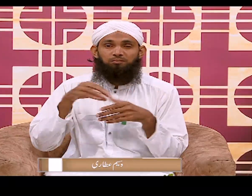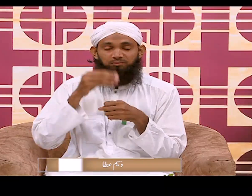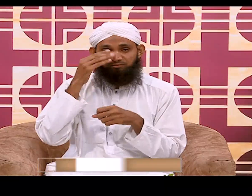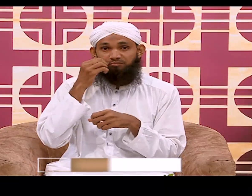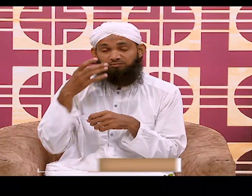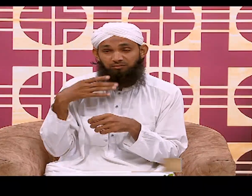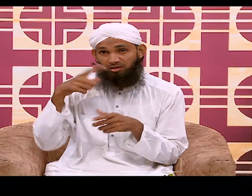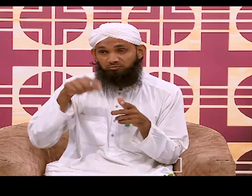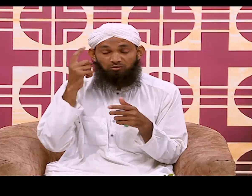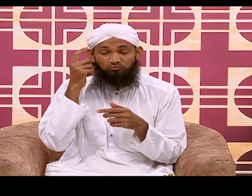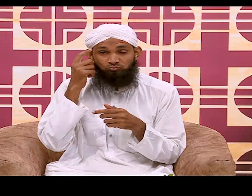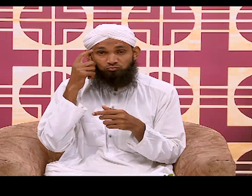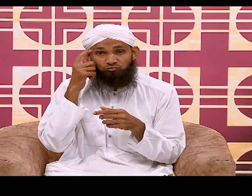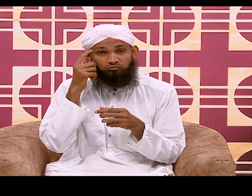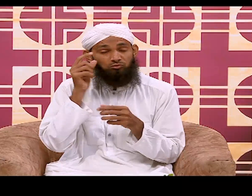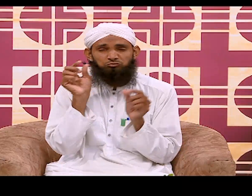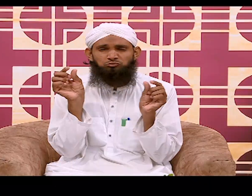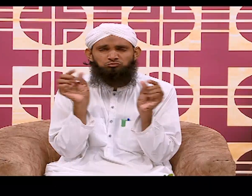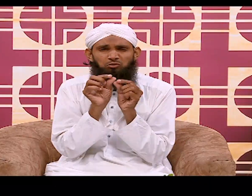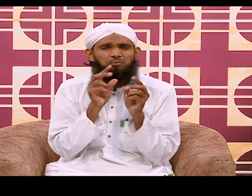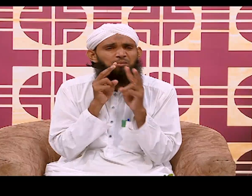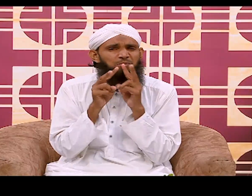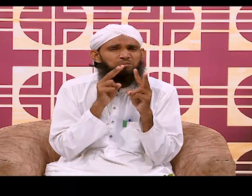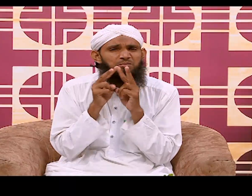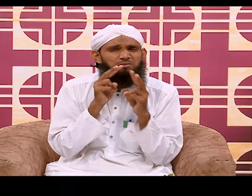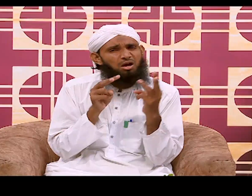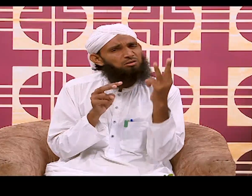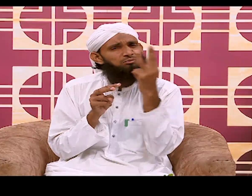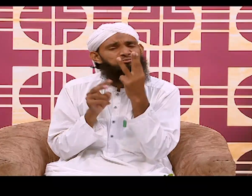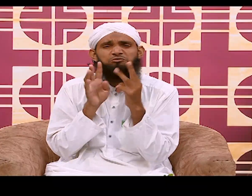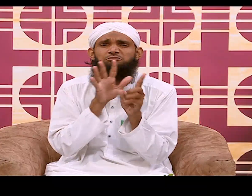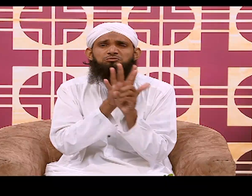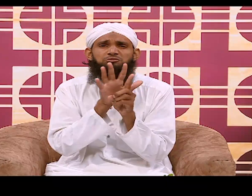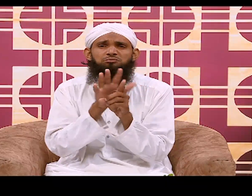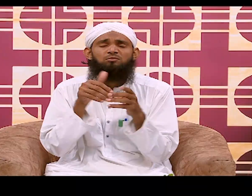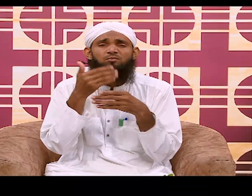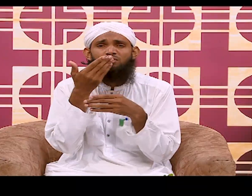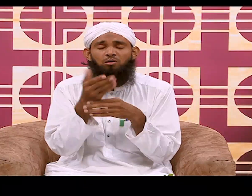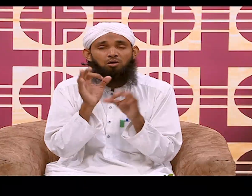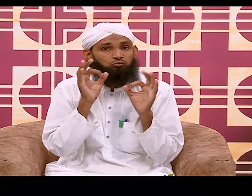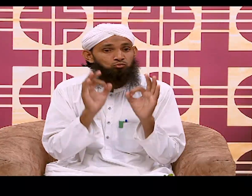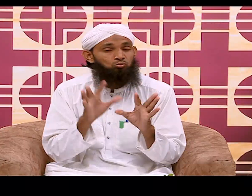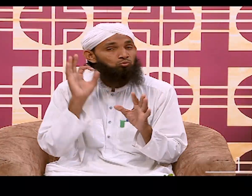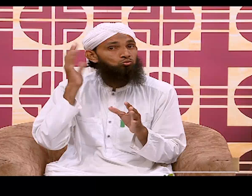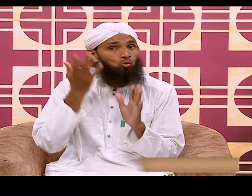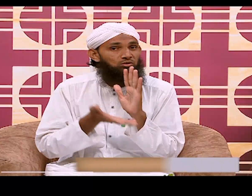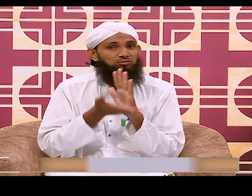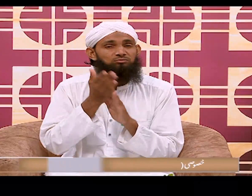غور فرمائیے کتنی مختصر اور کیسی زبردست نصیحت ہے۔ شیخ عبدالحق محدث دہلوی